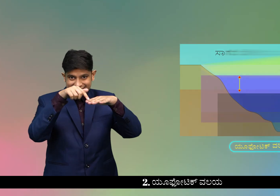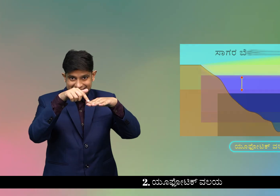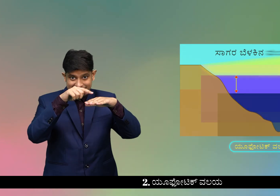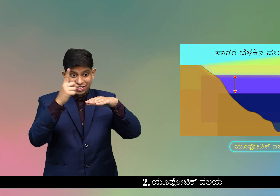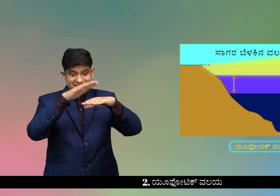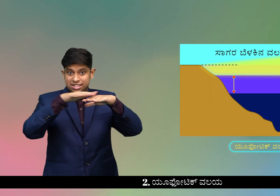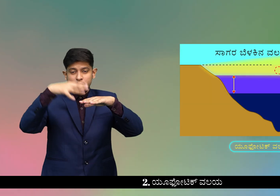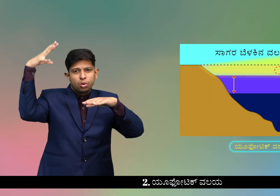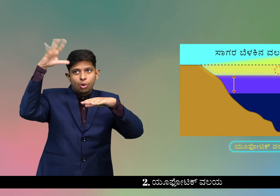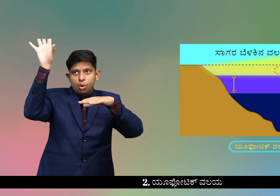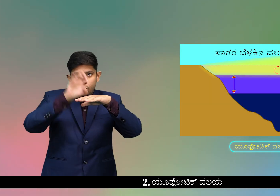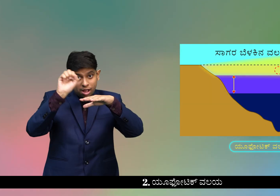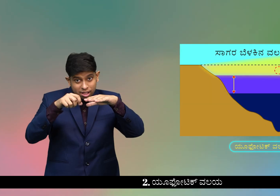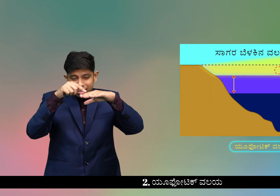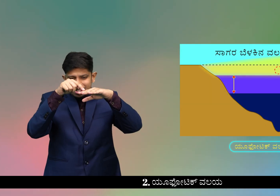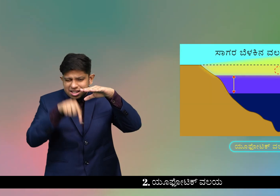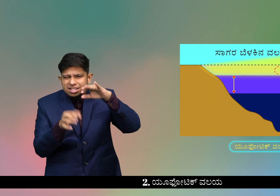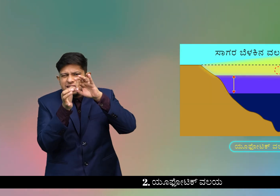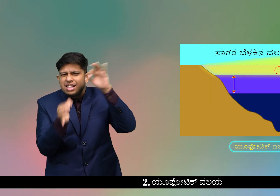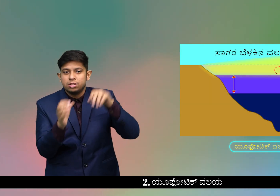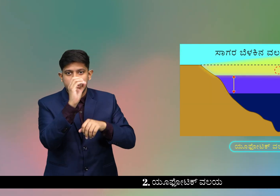ಯುಫೋಟಿಕ್ ವಲಯ,